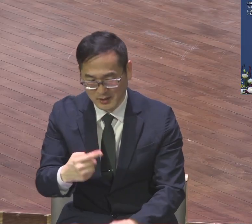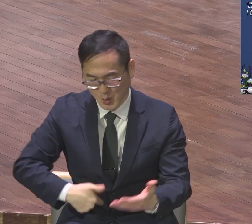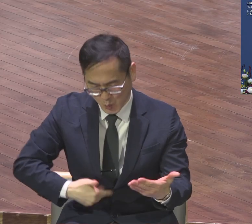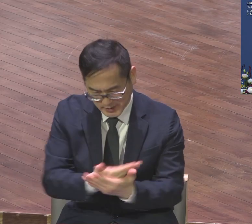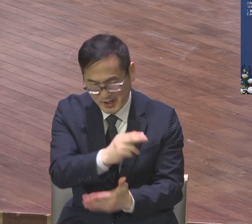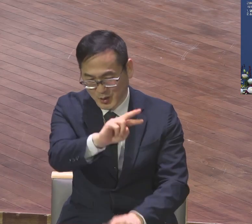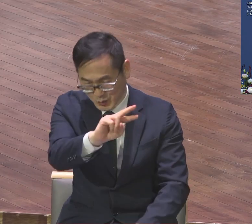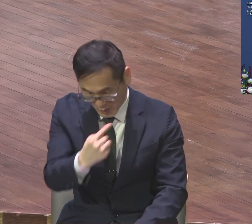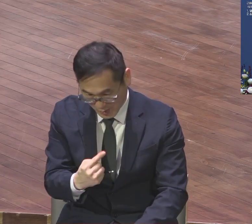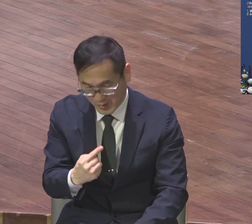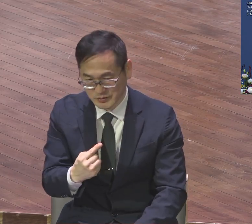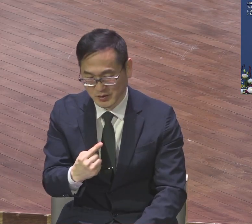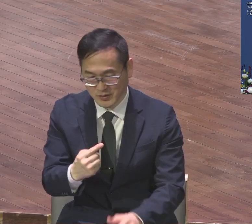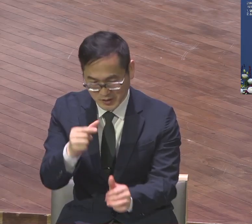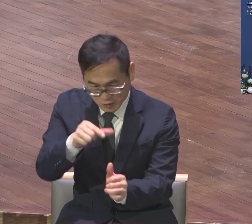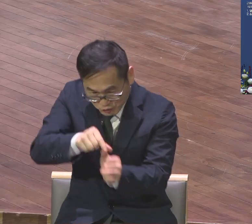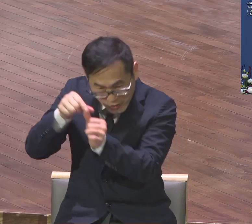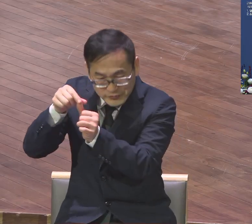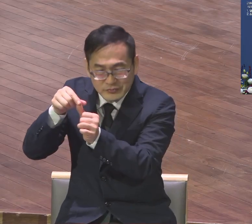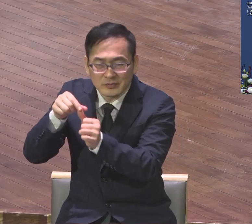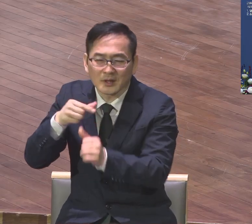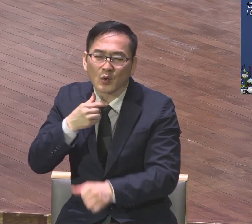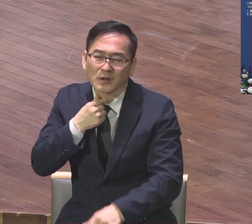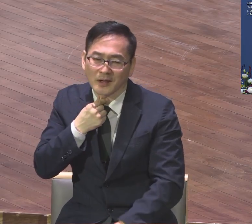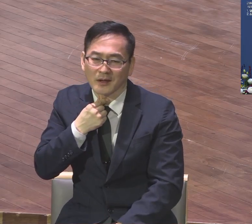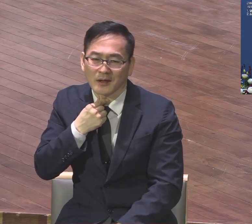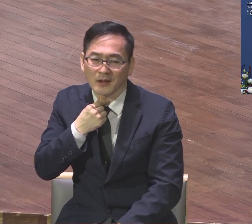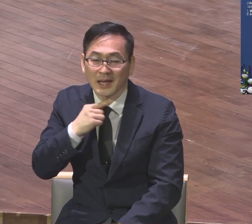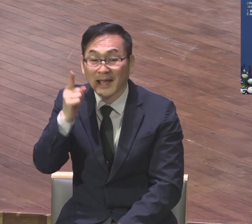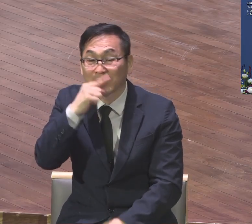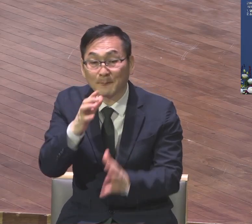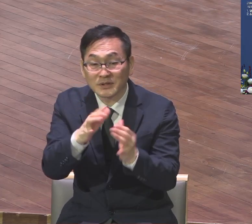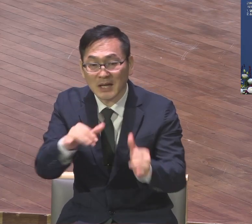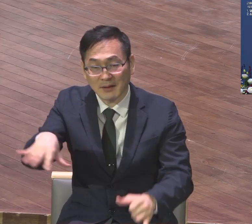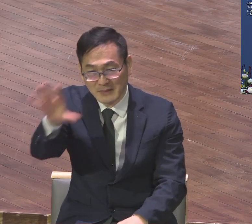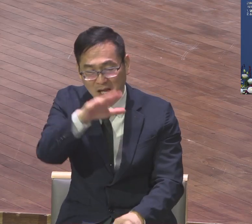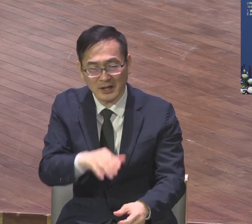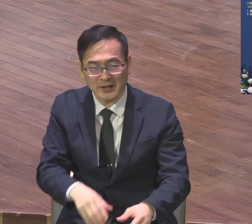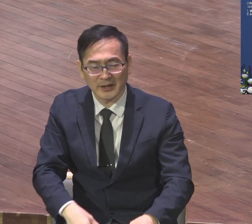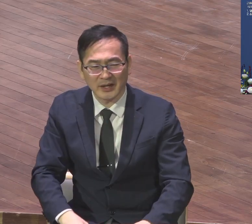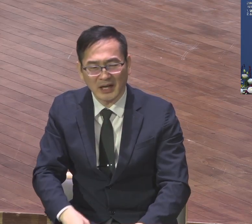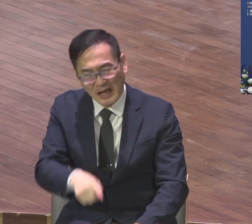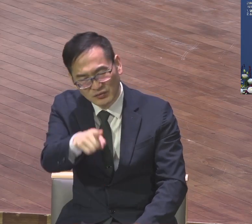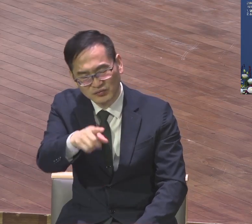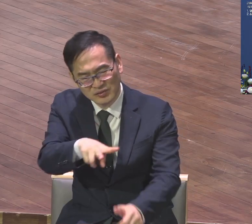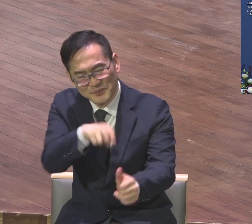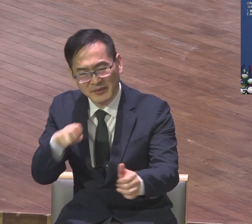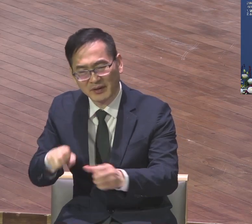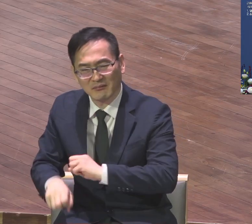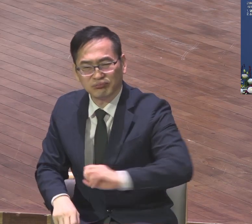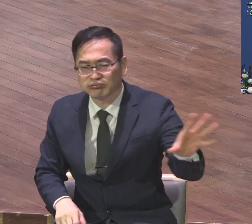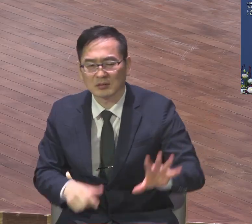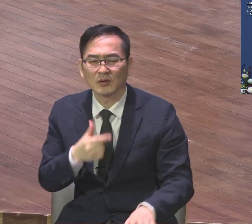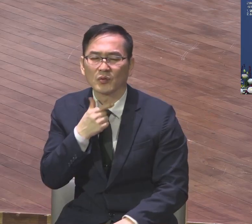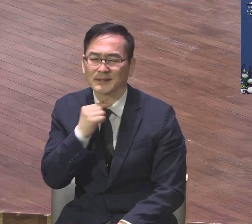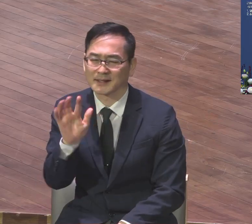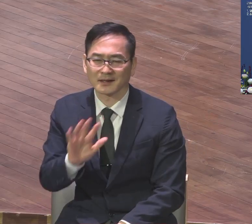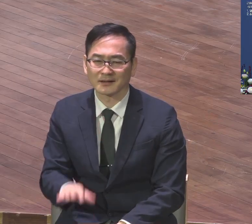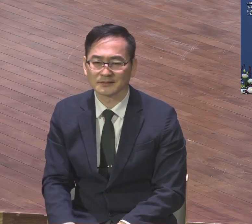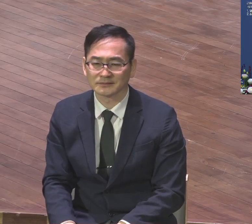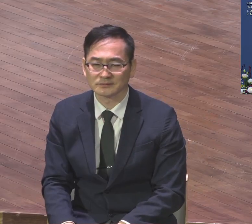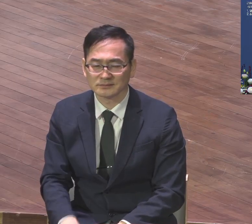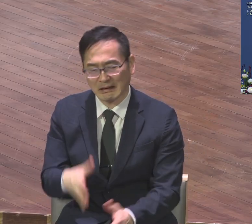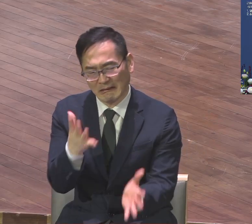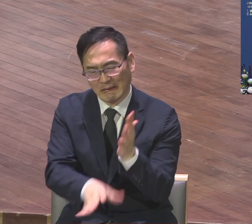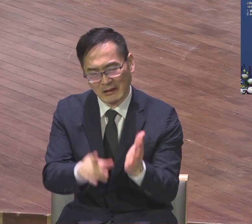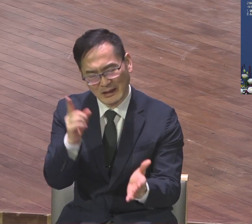아니하고 한 영혼이라도 구원받기를 바라는 것이 하나님의 마음이에요. 아무리 악한 짓을 했다